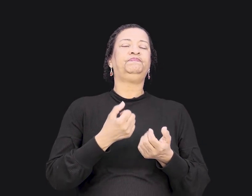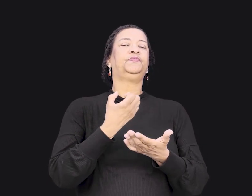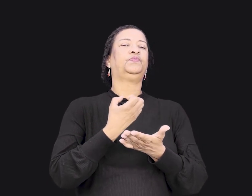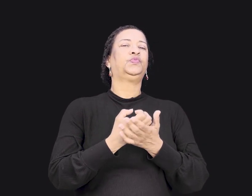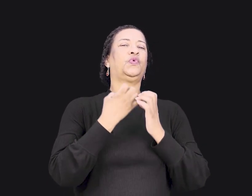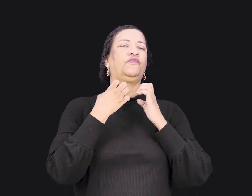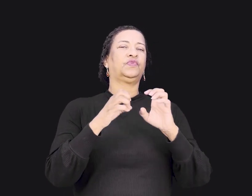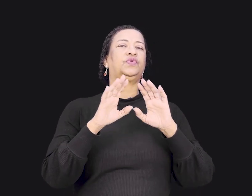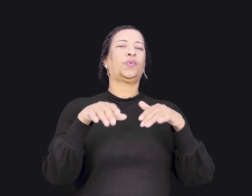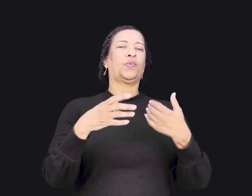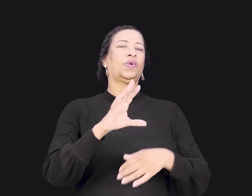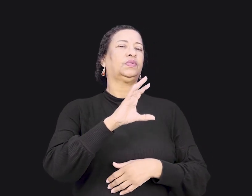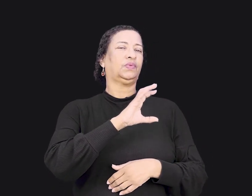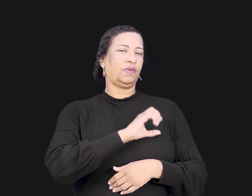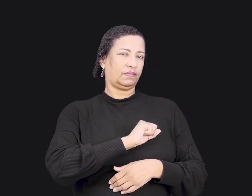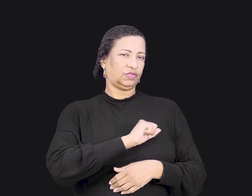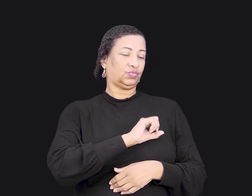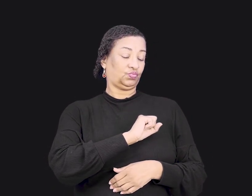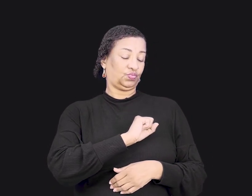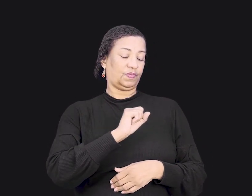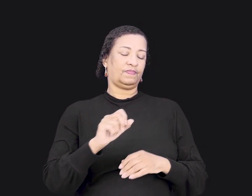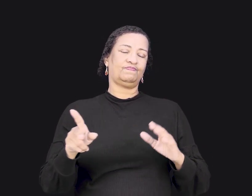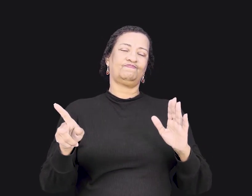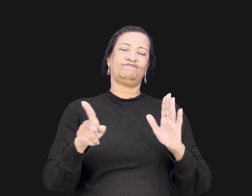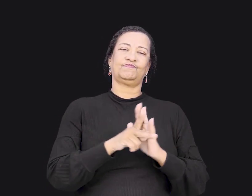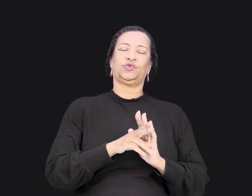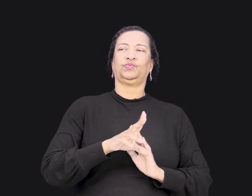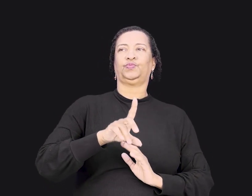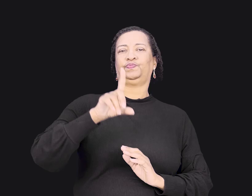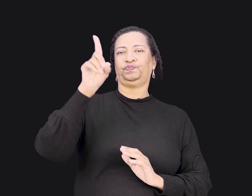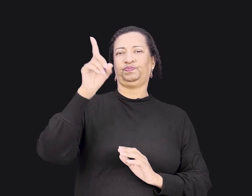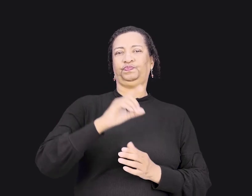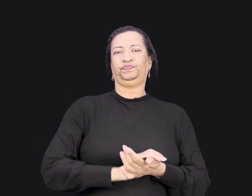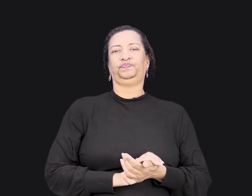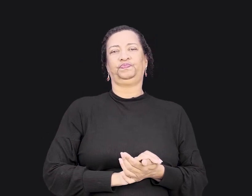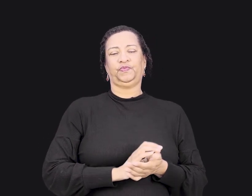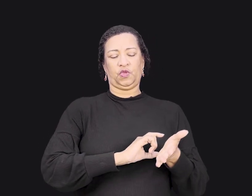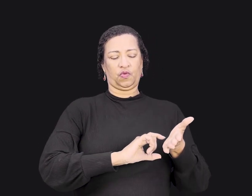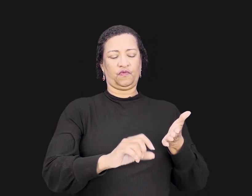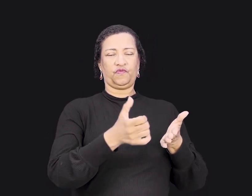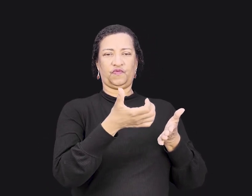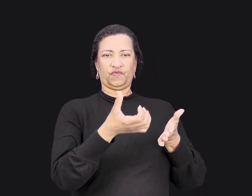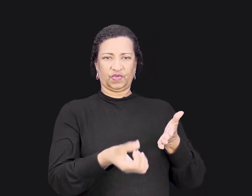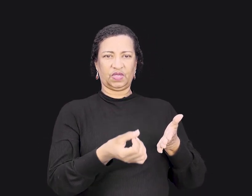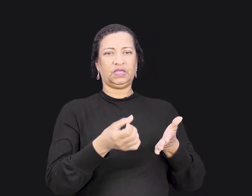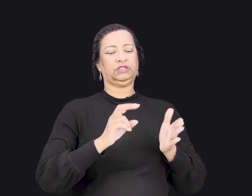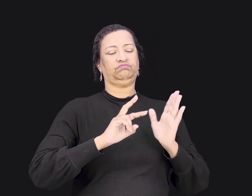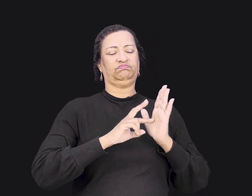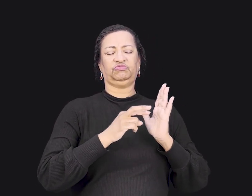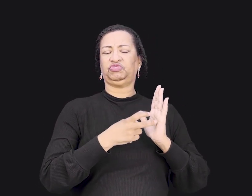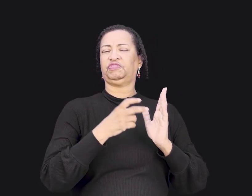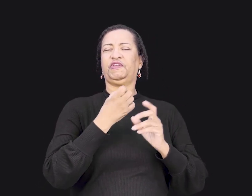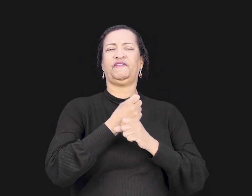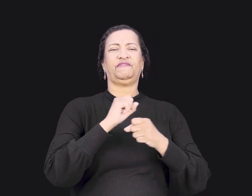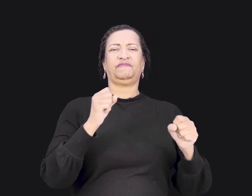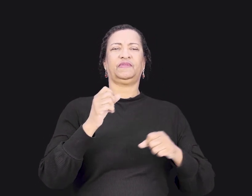quando amamos com o amor ágape. O versículo 16 é de grande significado para mim. Deus é